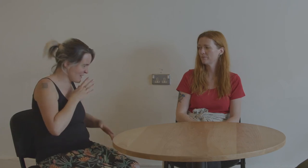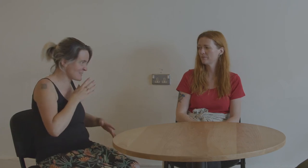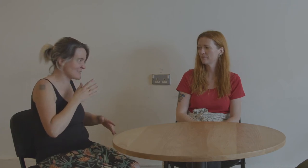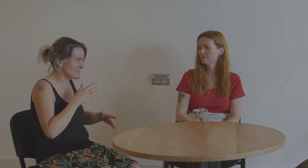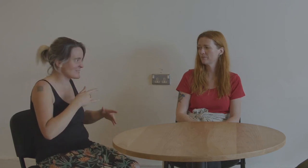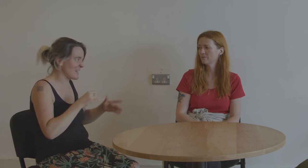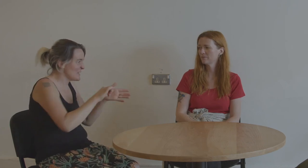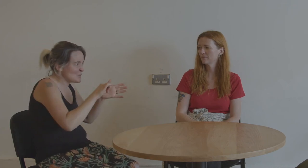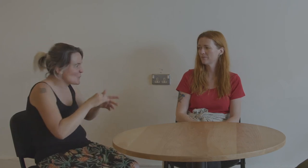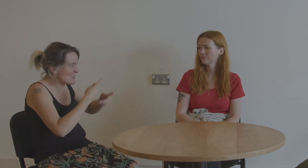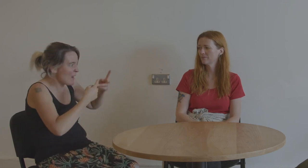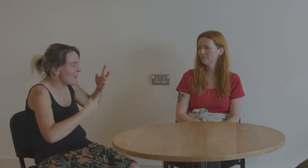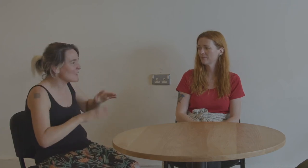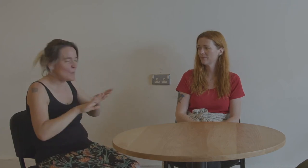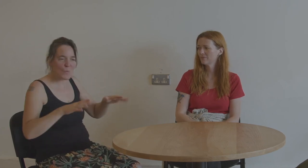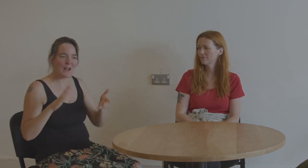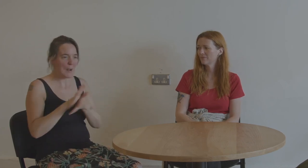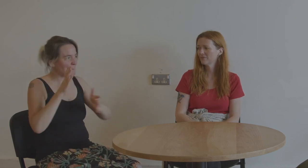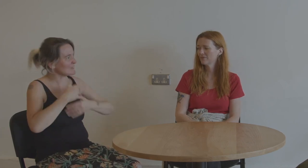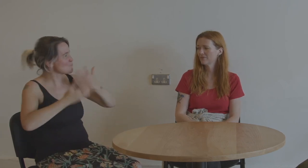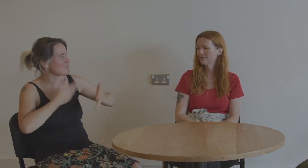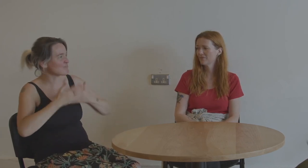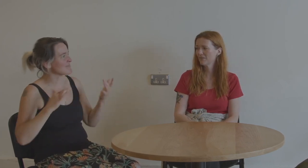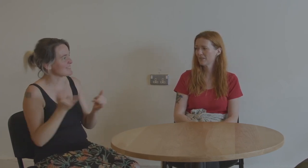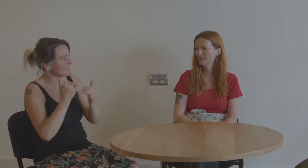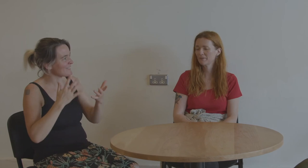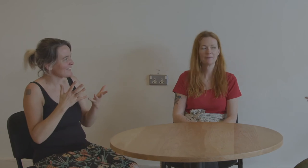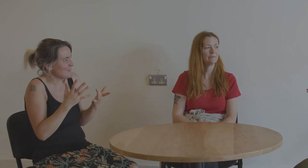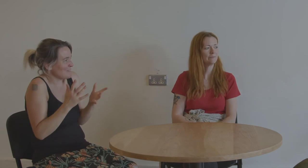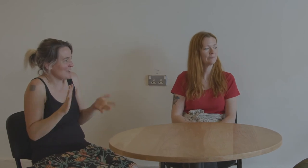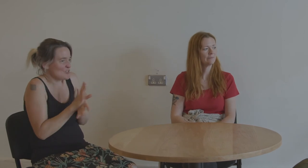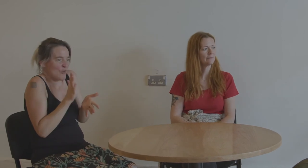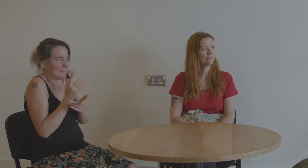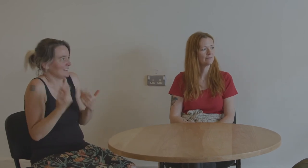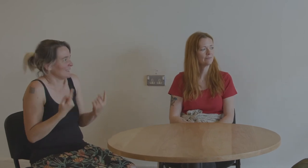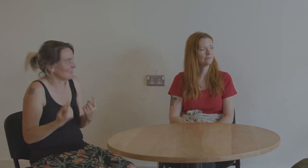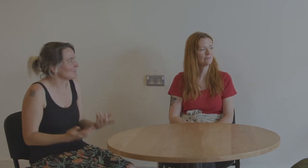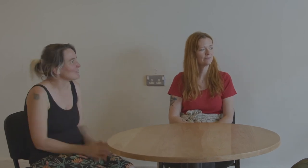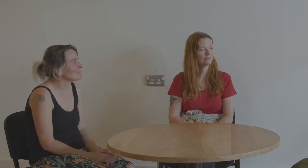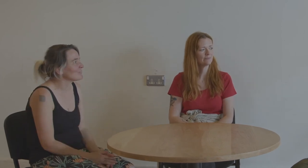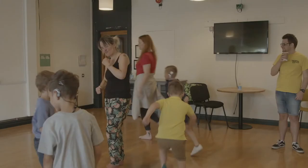ydw ac yn